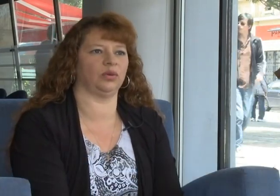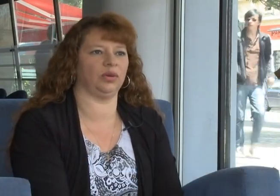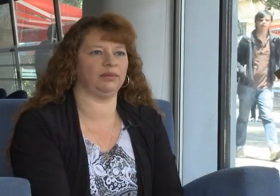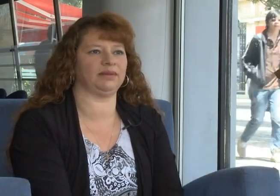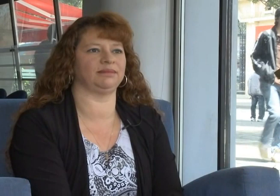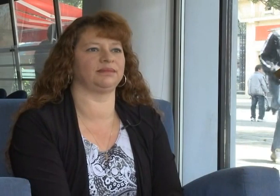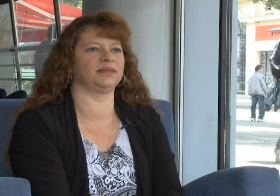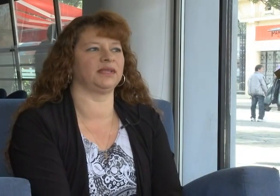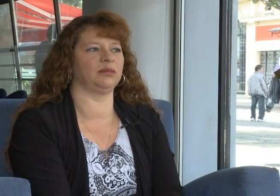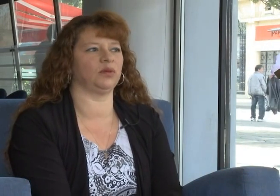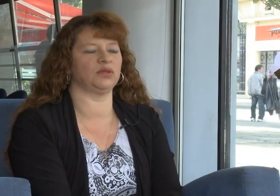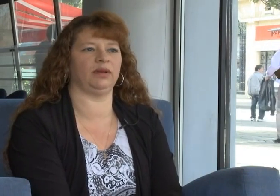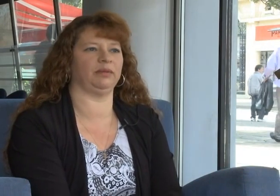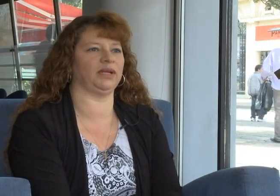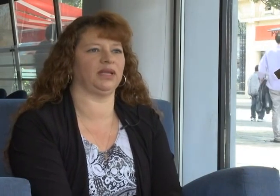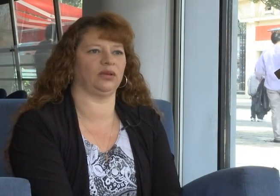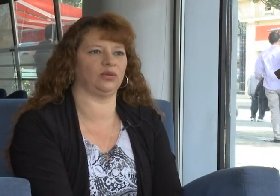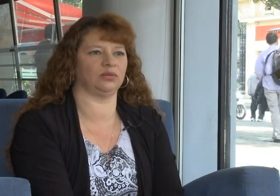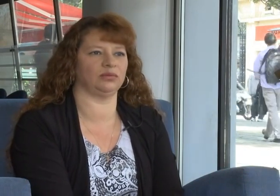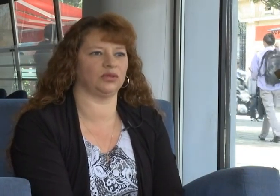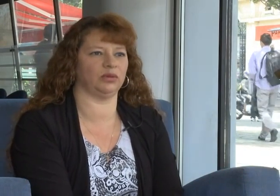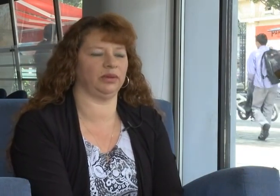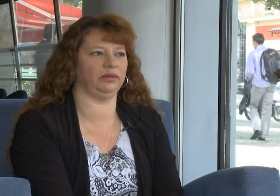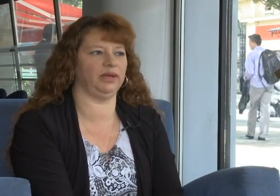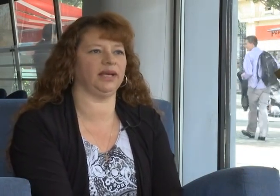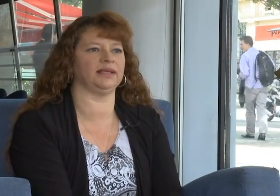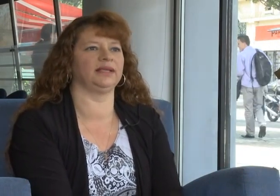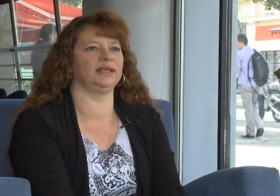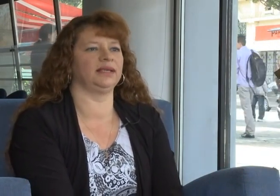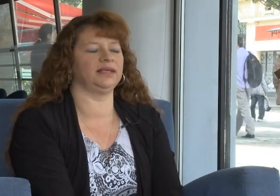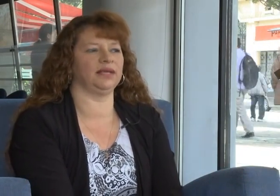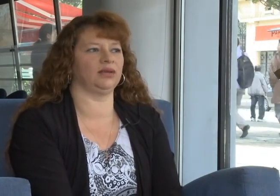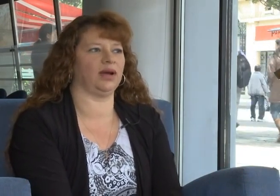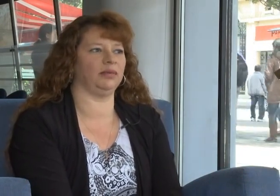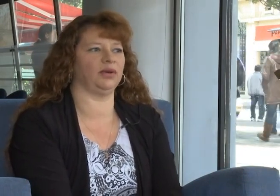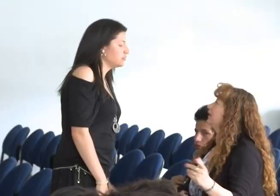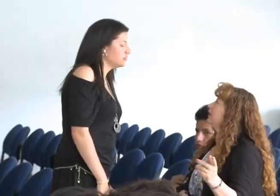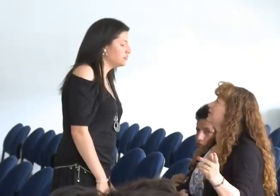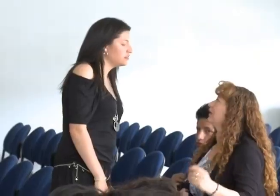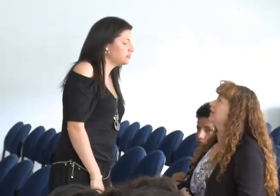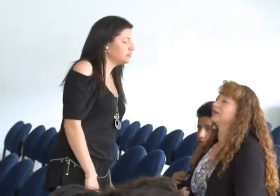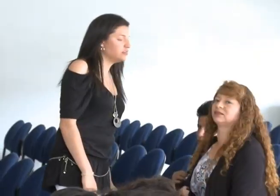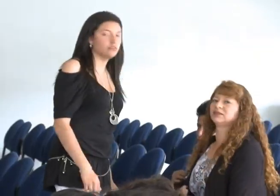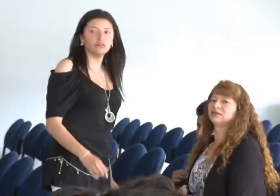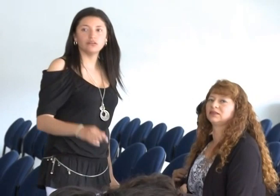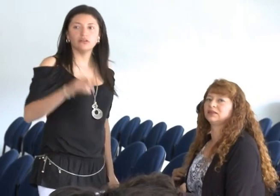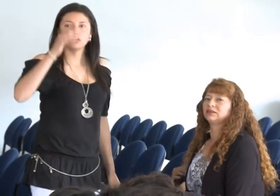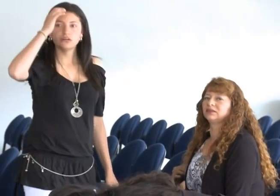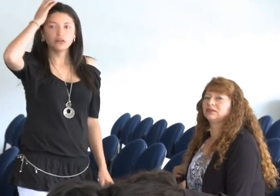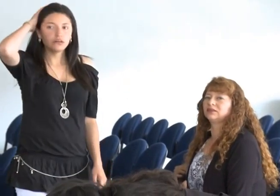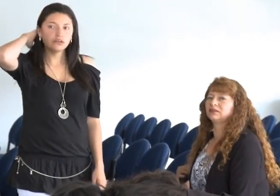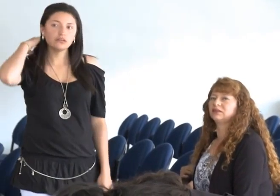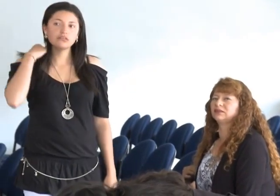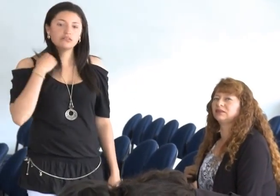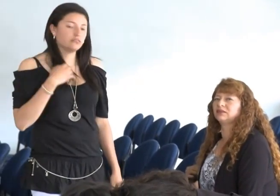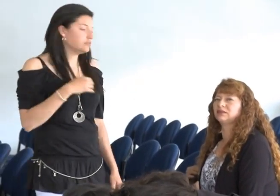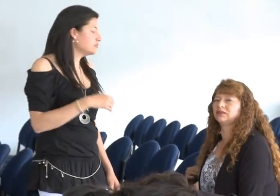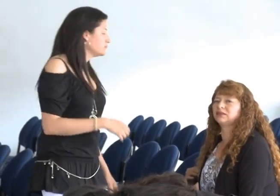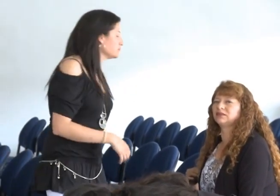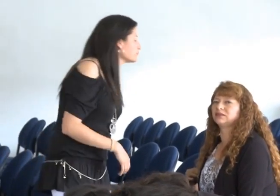problema, posiblemente no sobrevivía. Hicieron cambio de tipo de sangre.